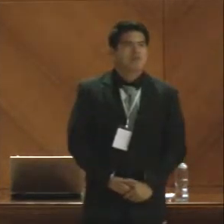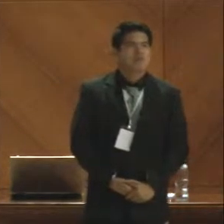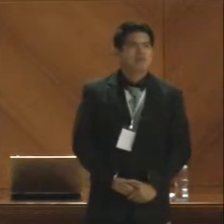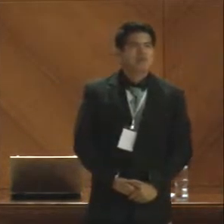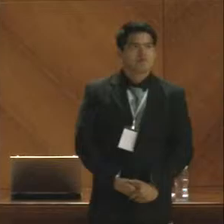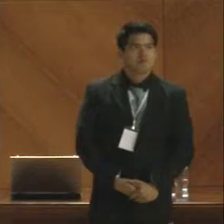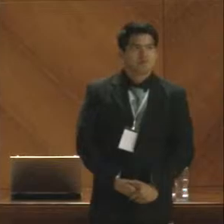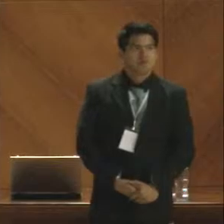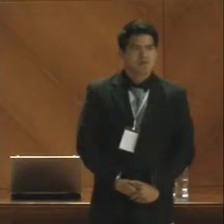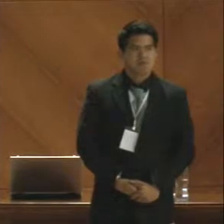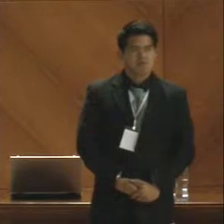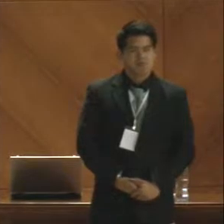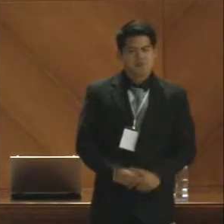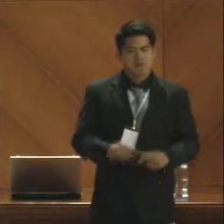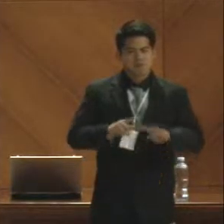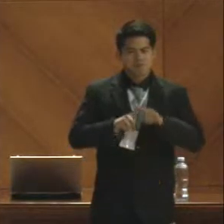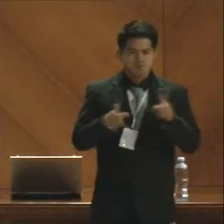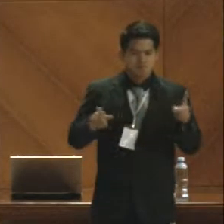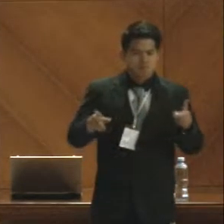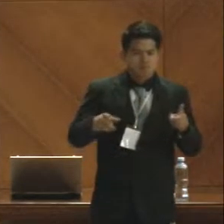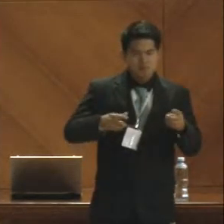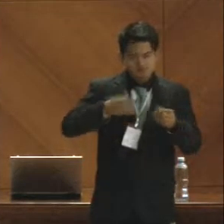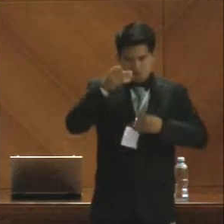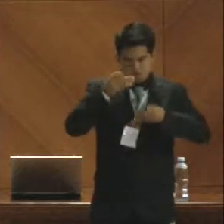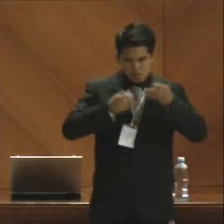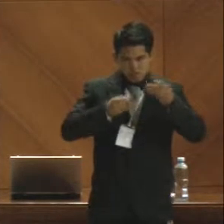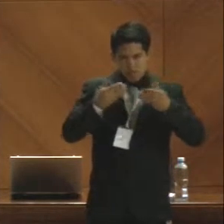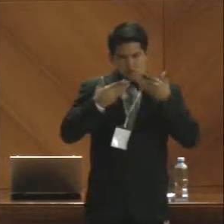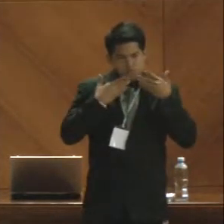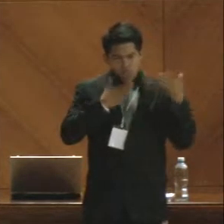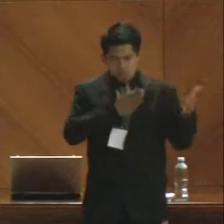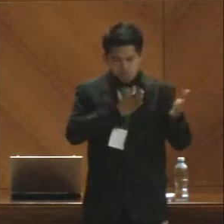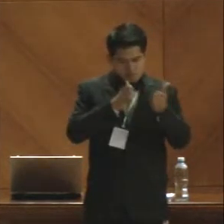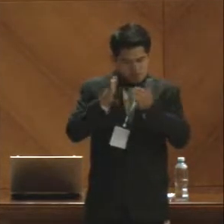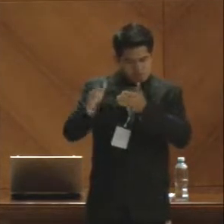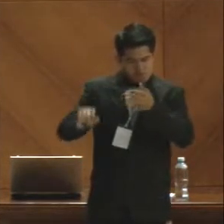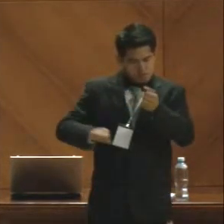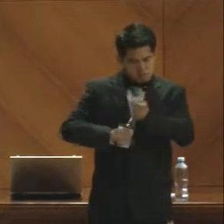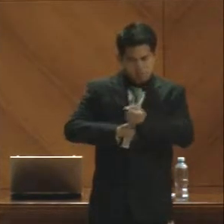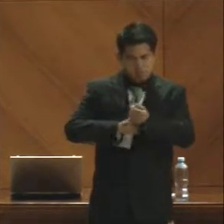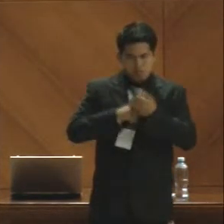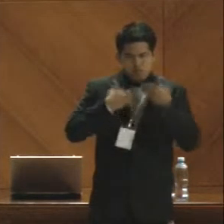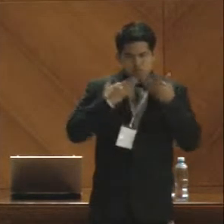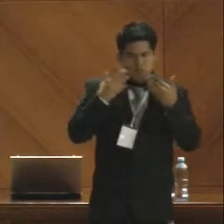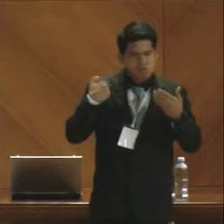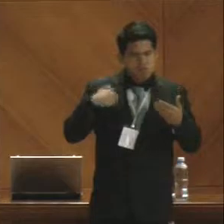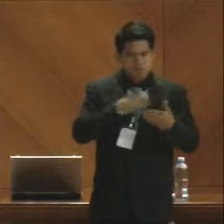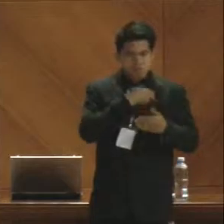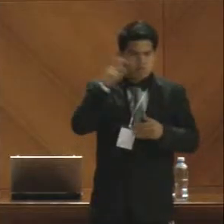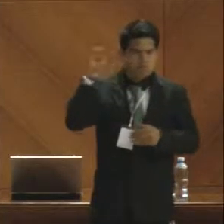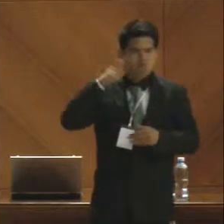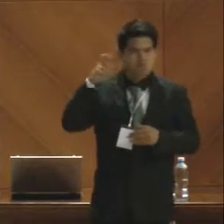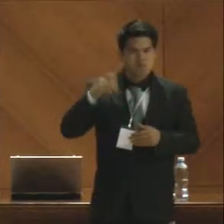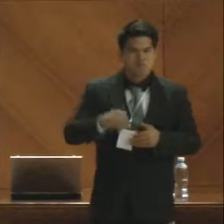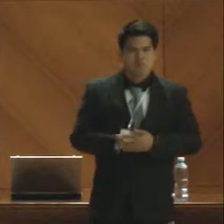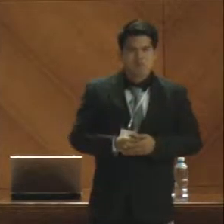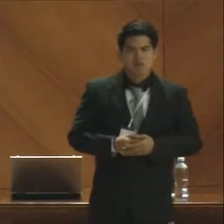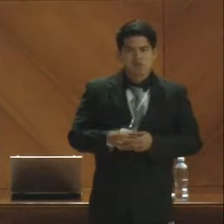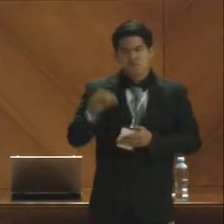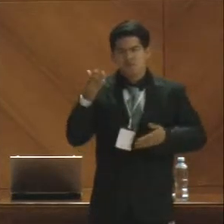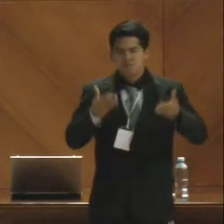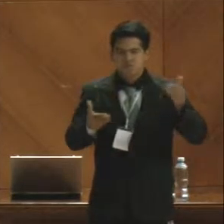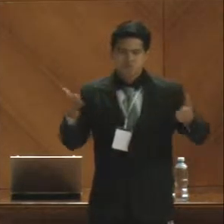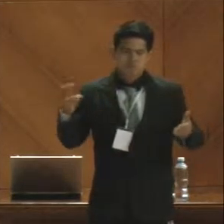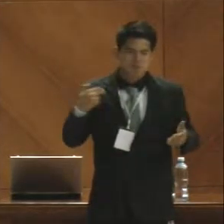Pero el software libre no es socialmente justo. Es técnicamente viable y es una necesidad que tenemos nosotros en el futuro. Tenemos que usar sistemas en los